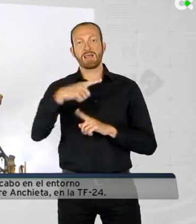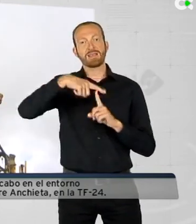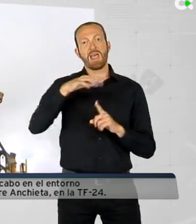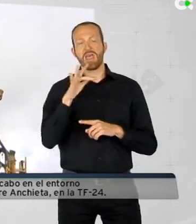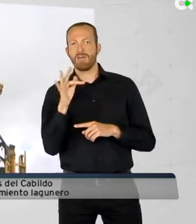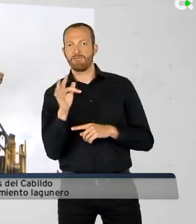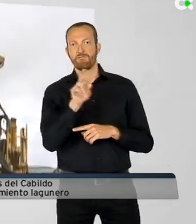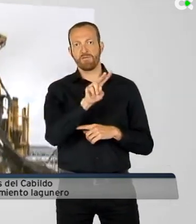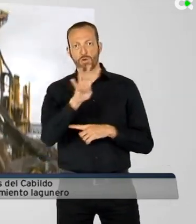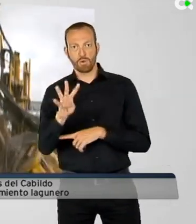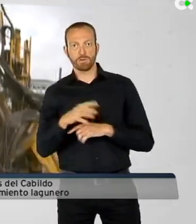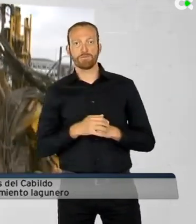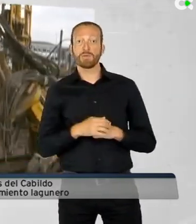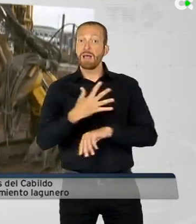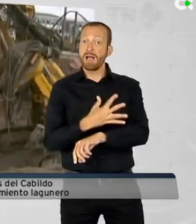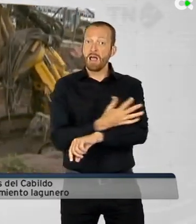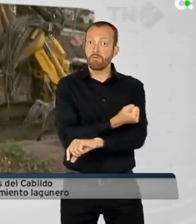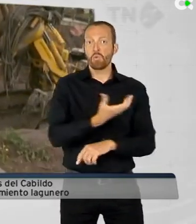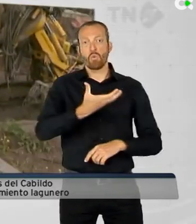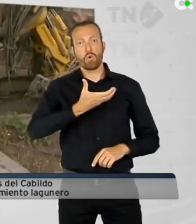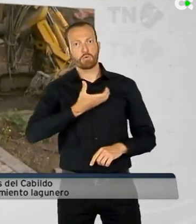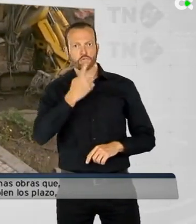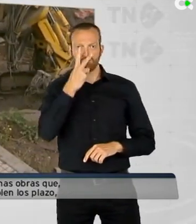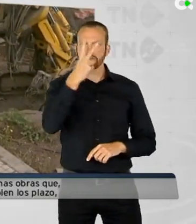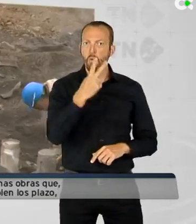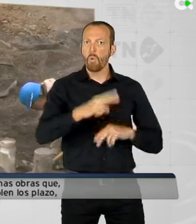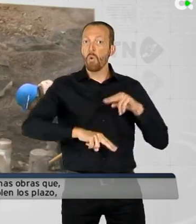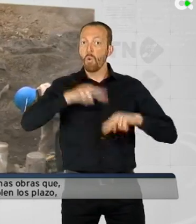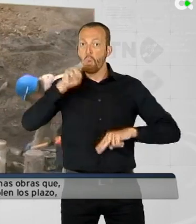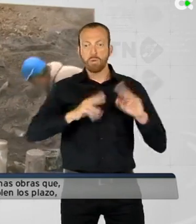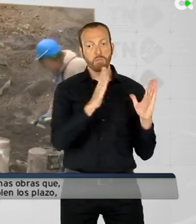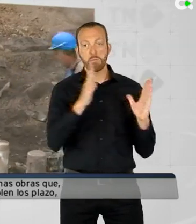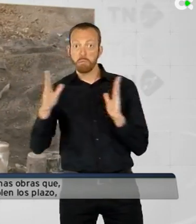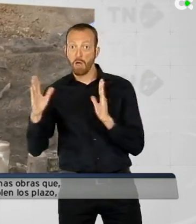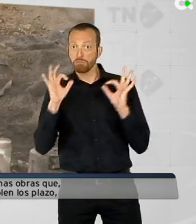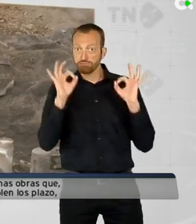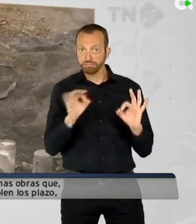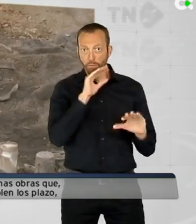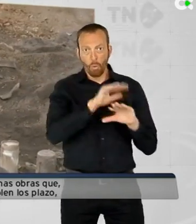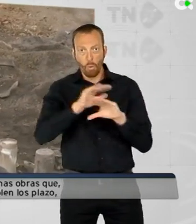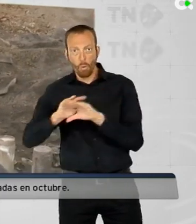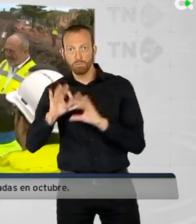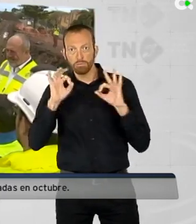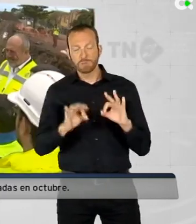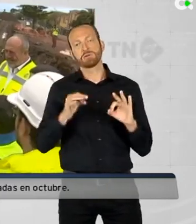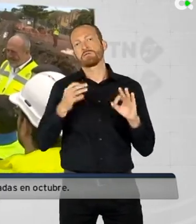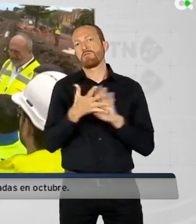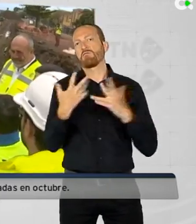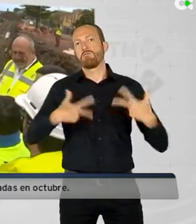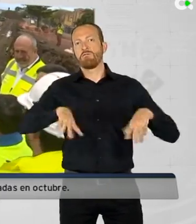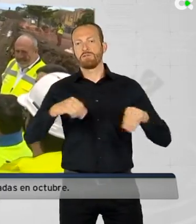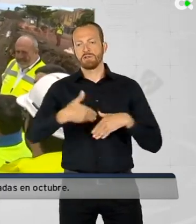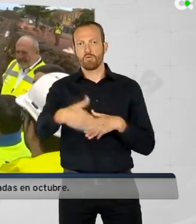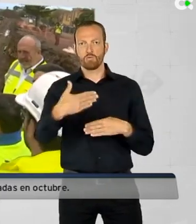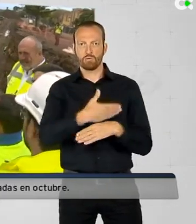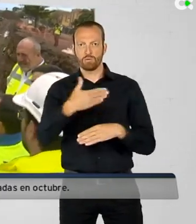Tenerife 24. Miembros del Cabildo y del Ayuntamiento Lagunero visitaron unas obras que, si se cumplen los plazos, estarán acabadas en octubre.